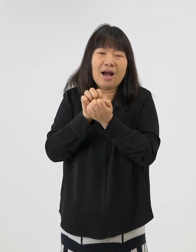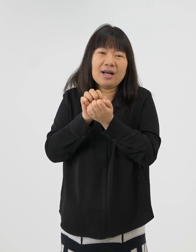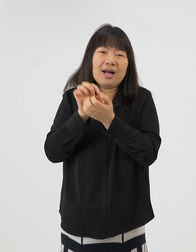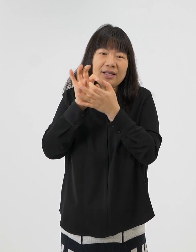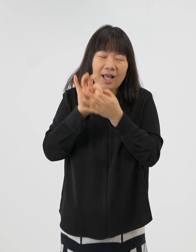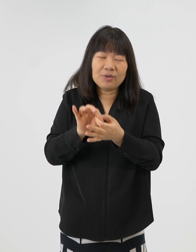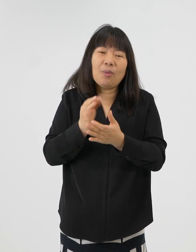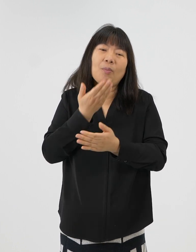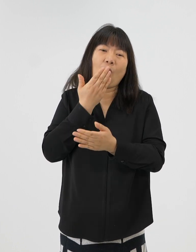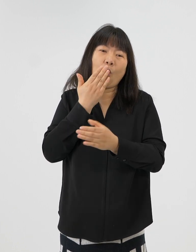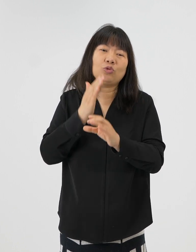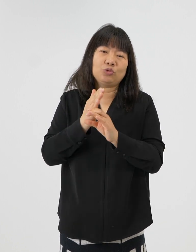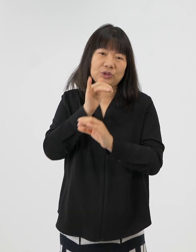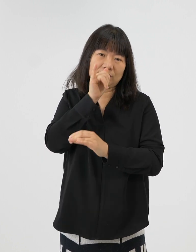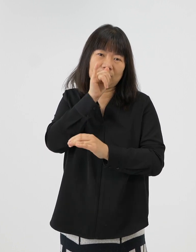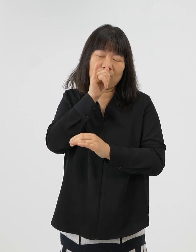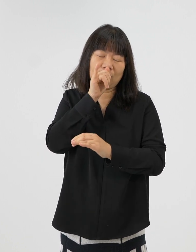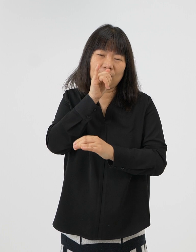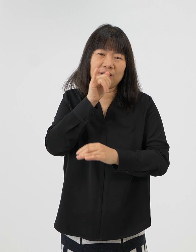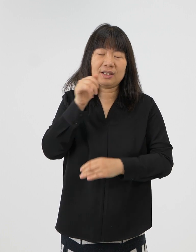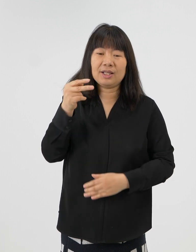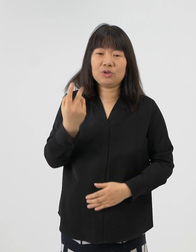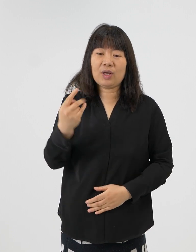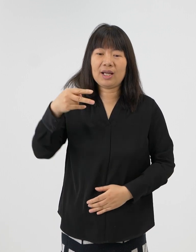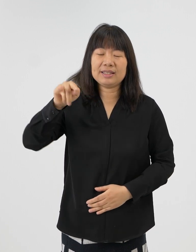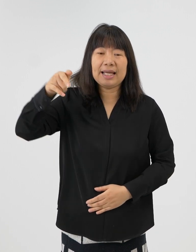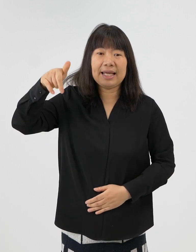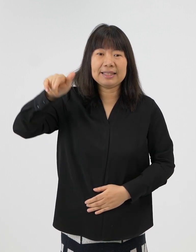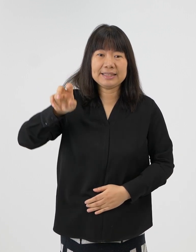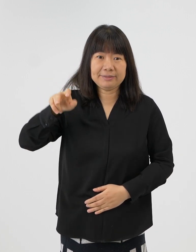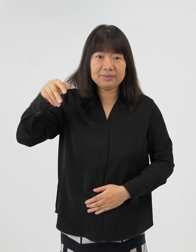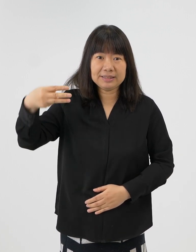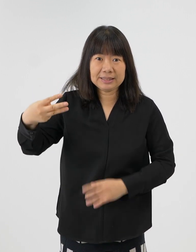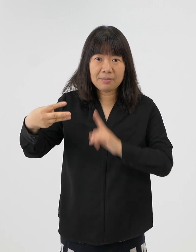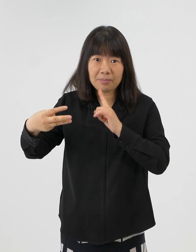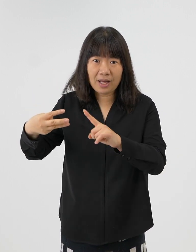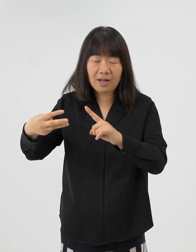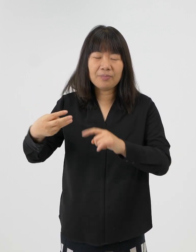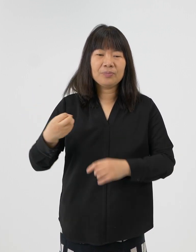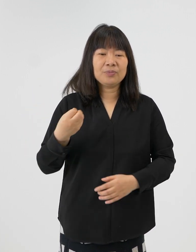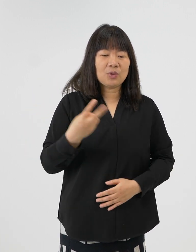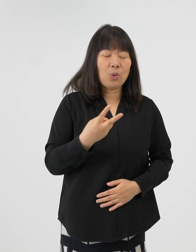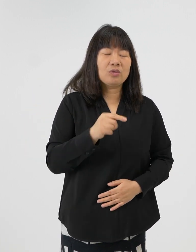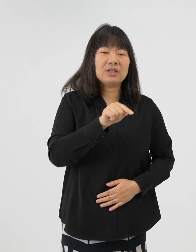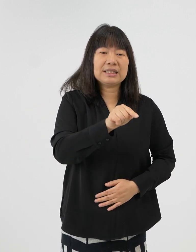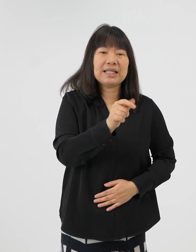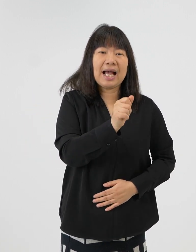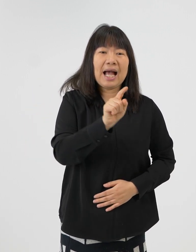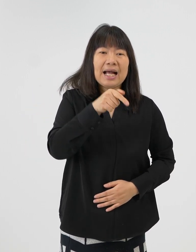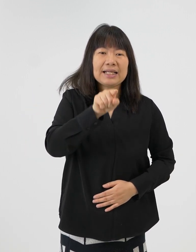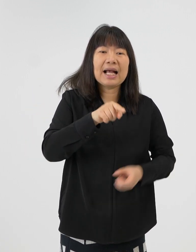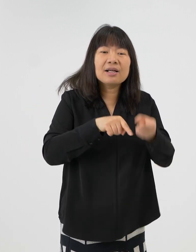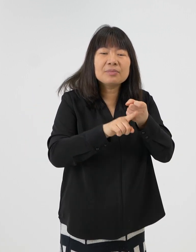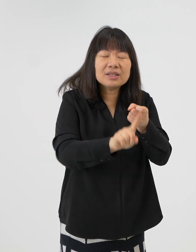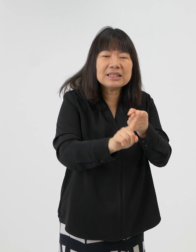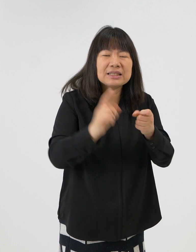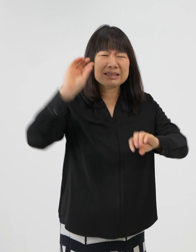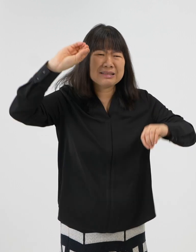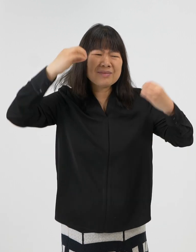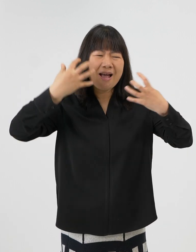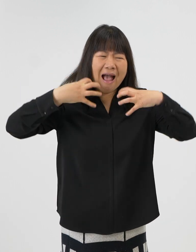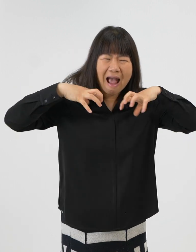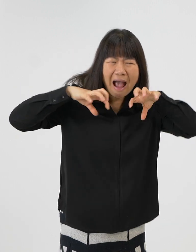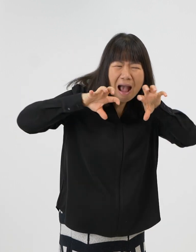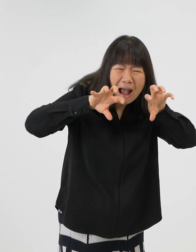개념은 하가라는 말 속에는 짐승이 그르렁거린다 또는 울부짖는다 이런 의미가 있어요.